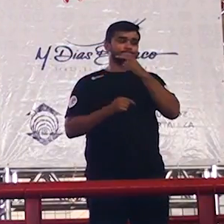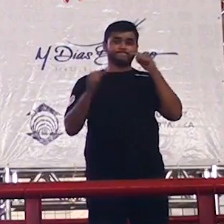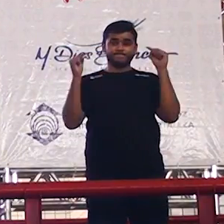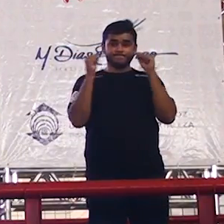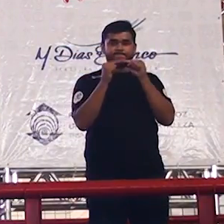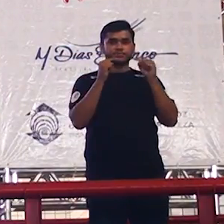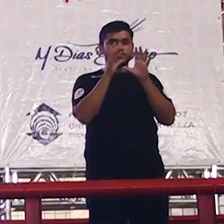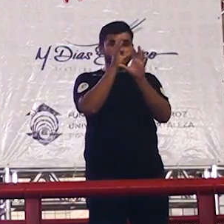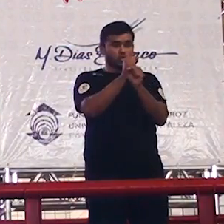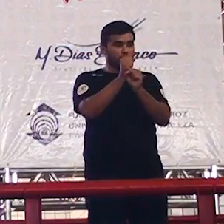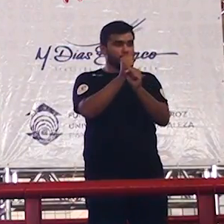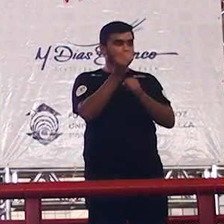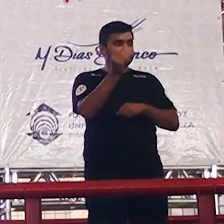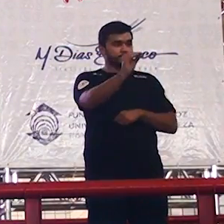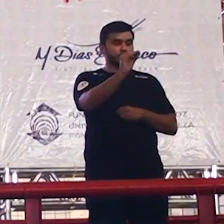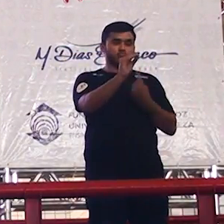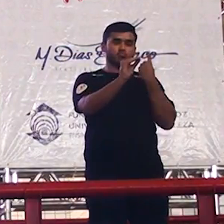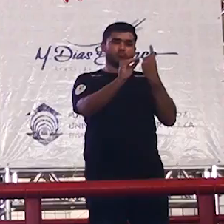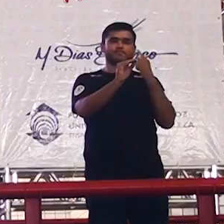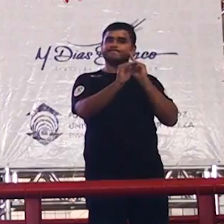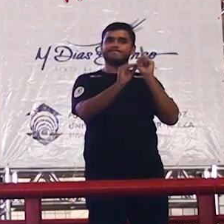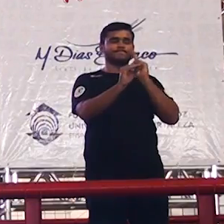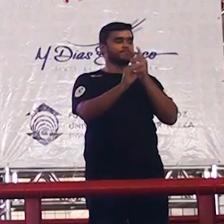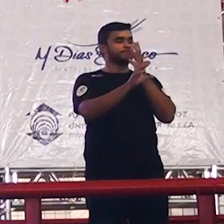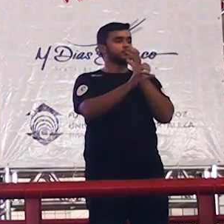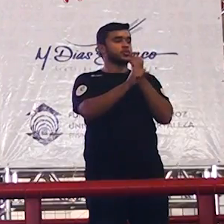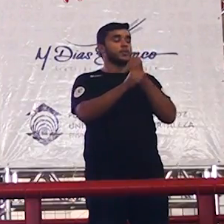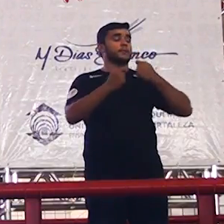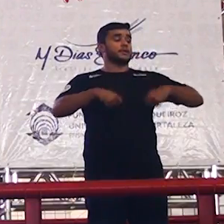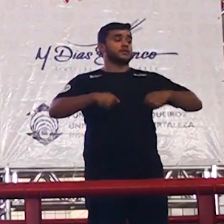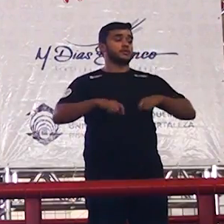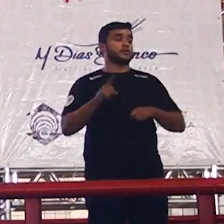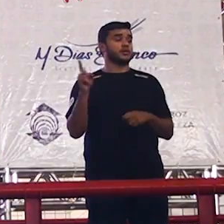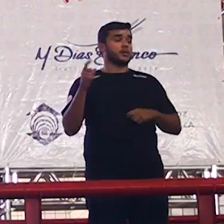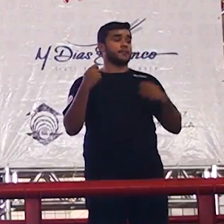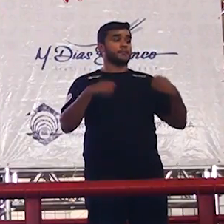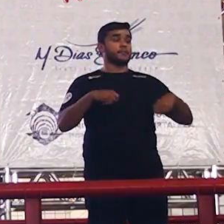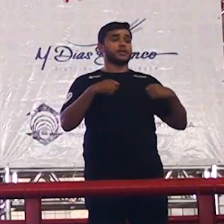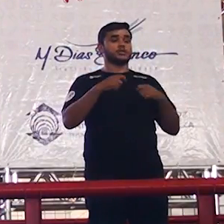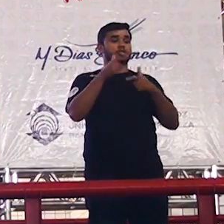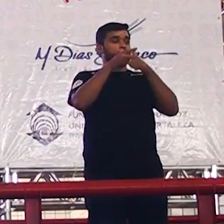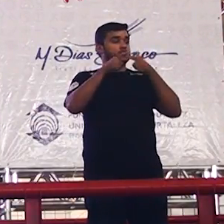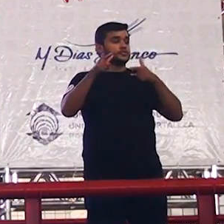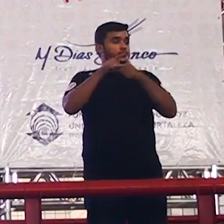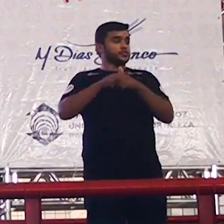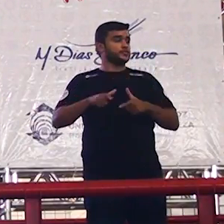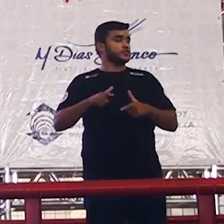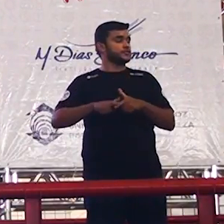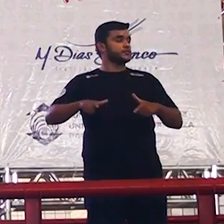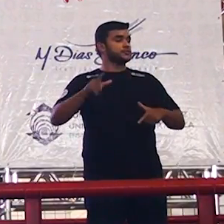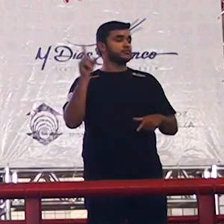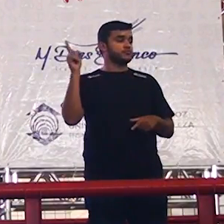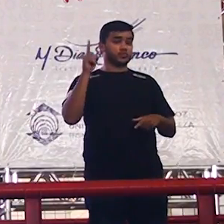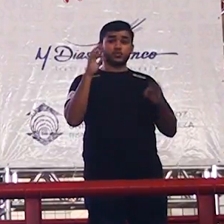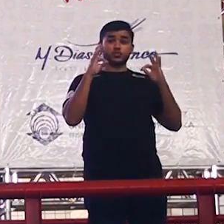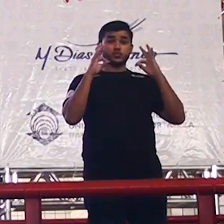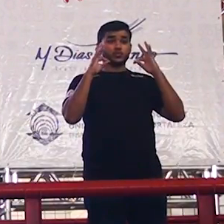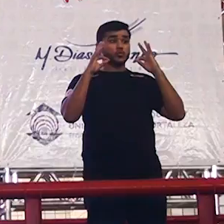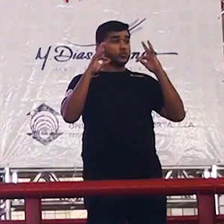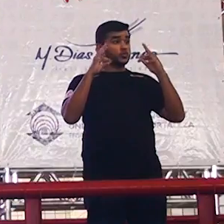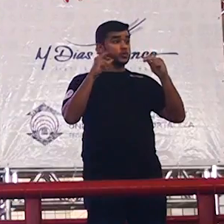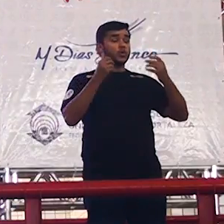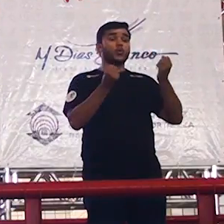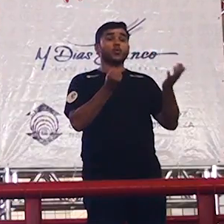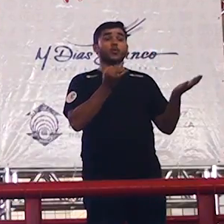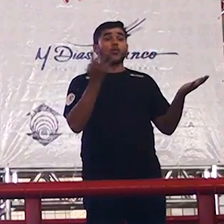exata. Então você vai ter que fazer o quê? Fatorar os 7.700, olhar